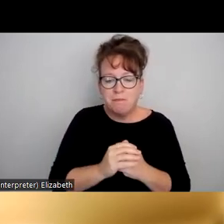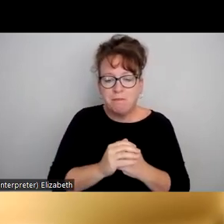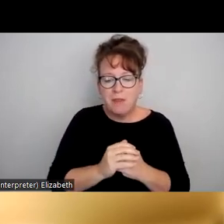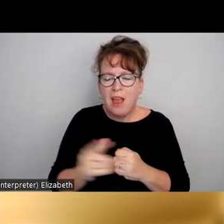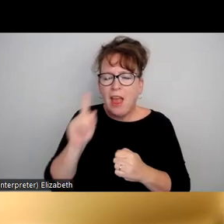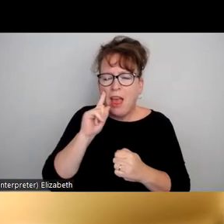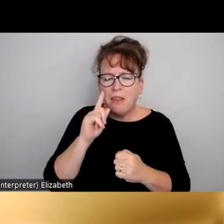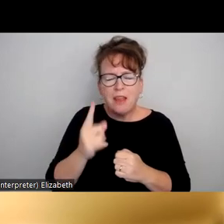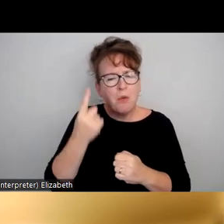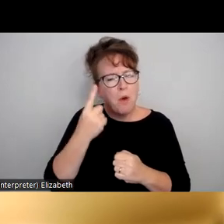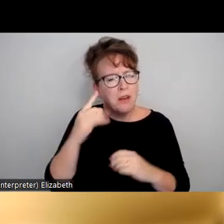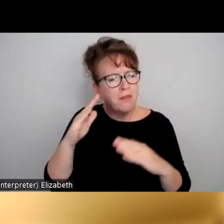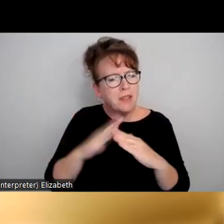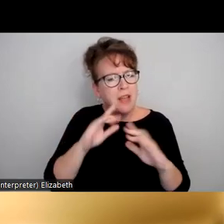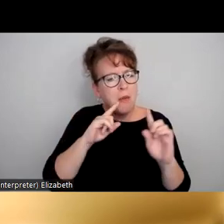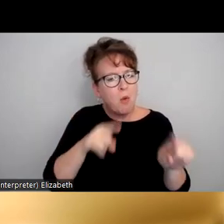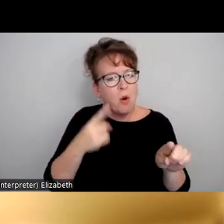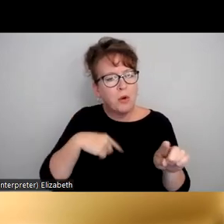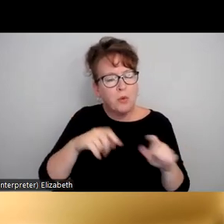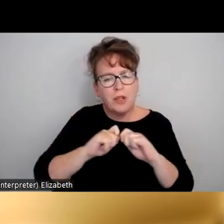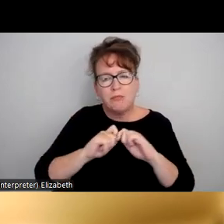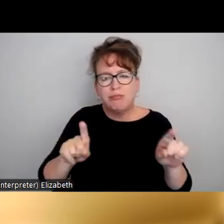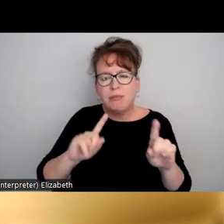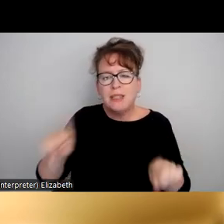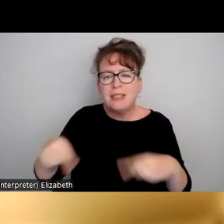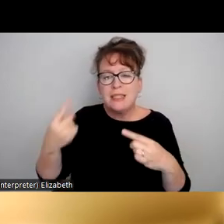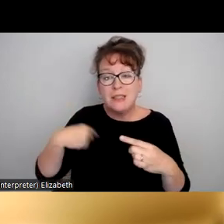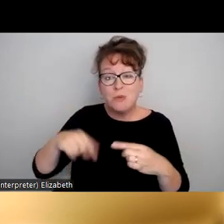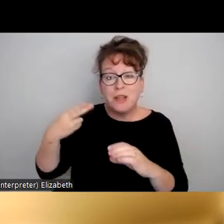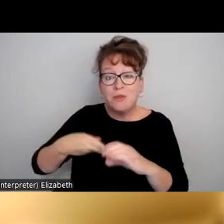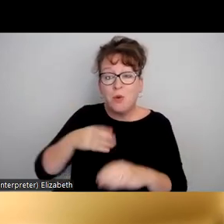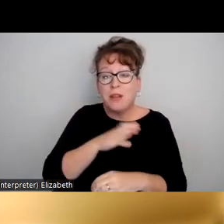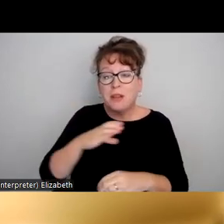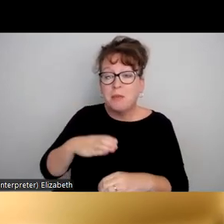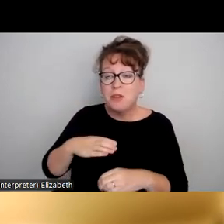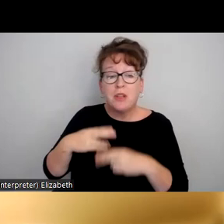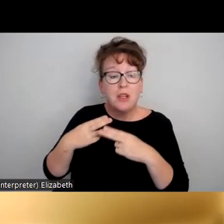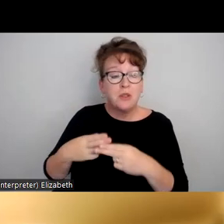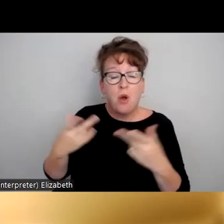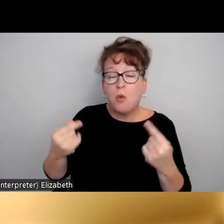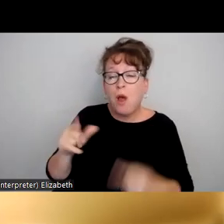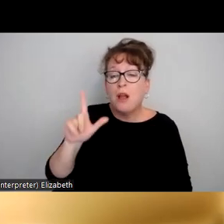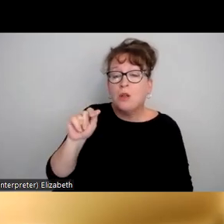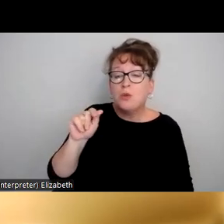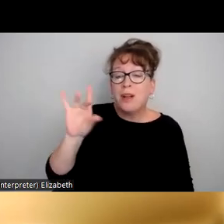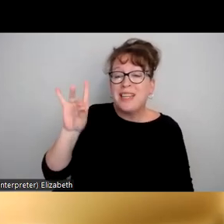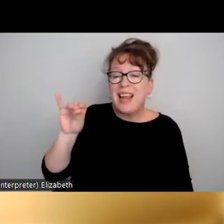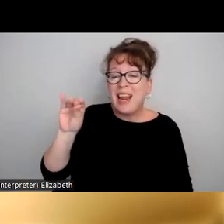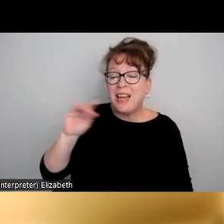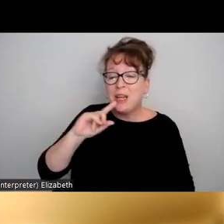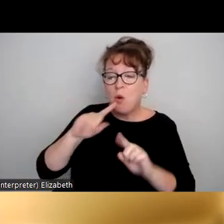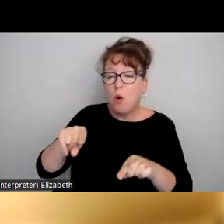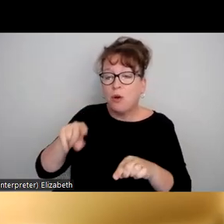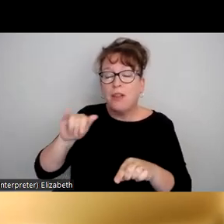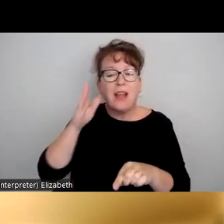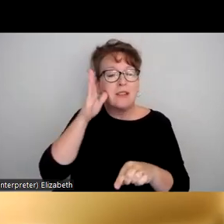limpia el Clean Energy eh una de las cosas que vemos el comisionario rubin